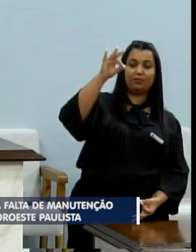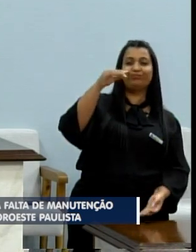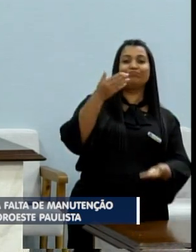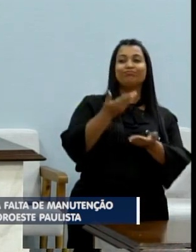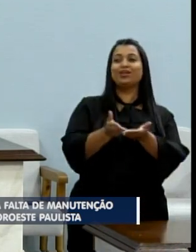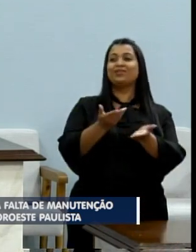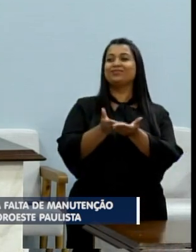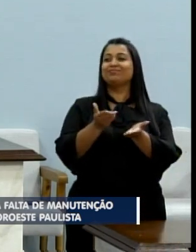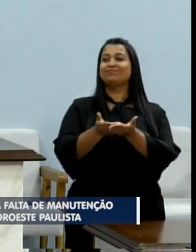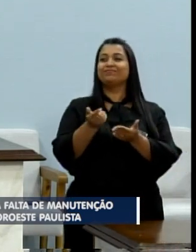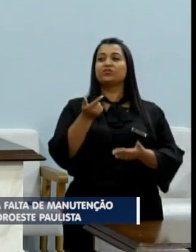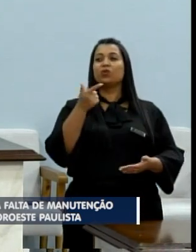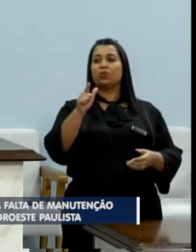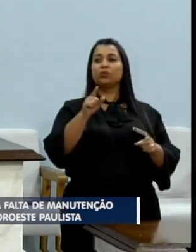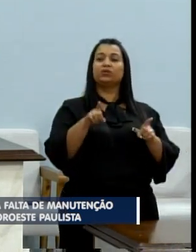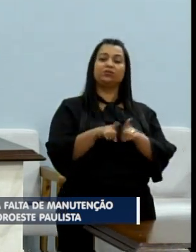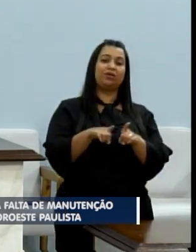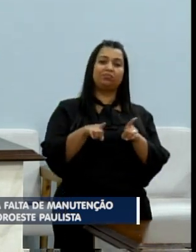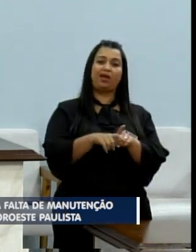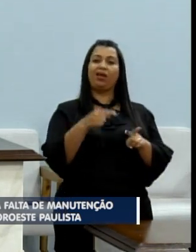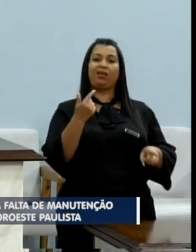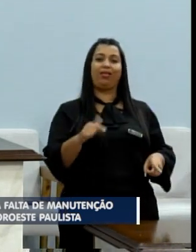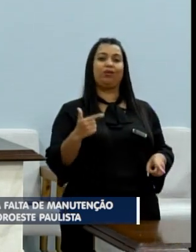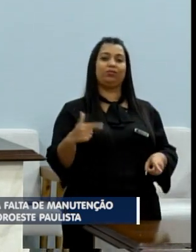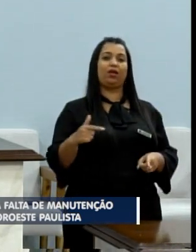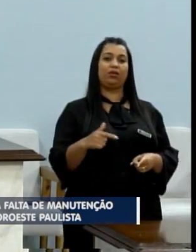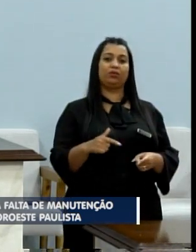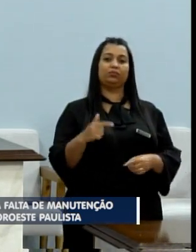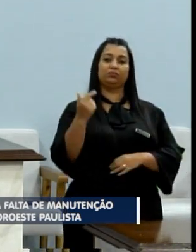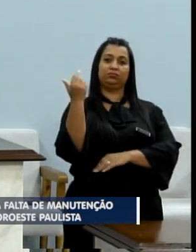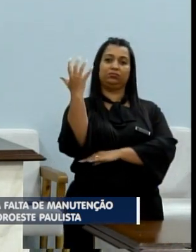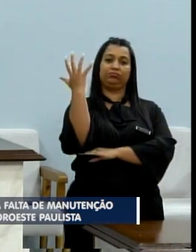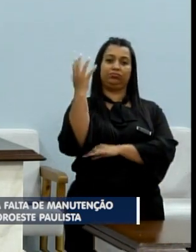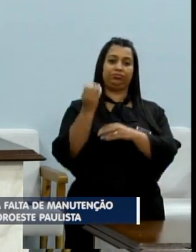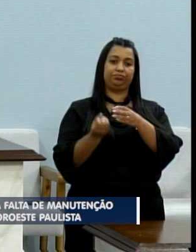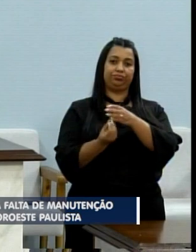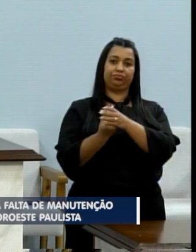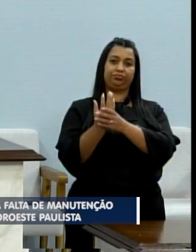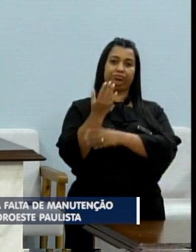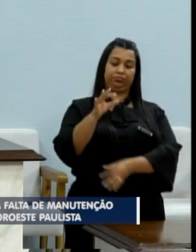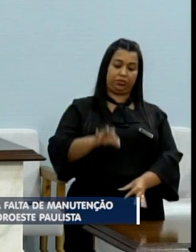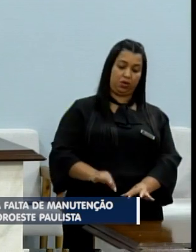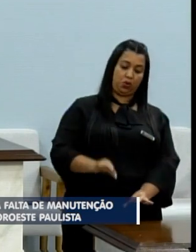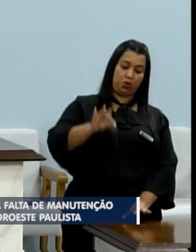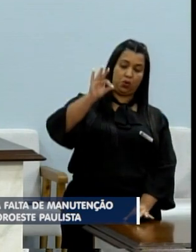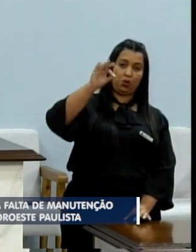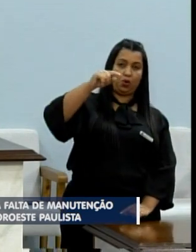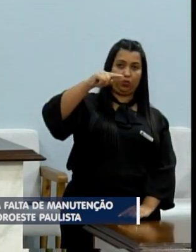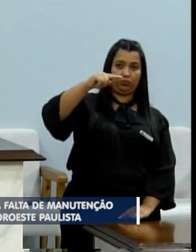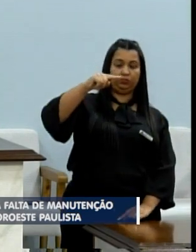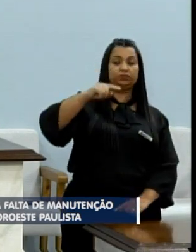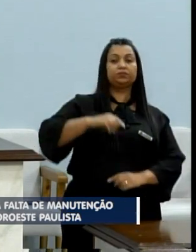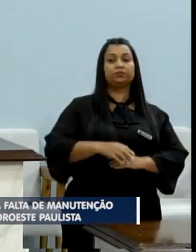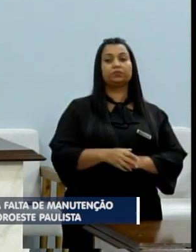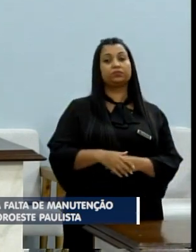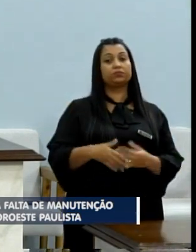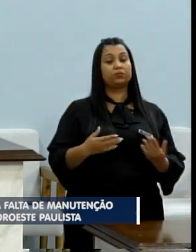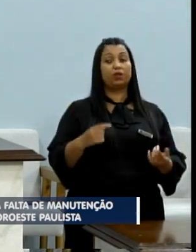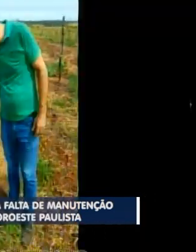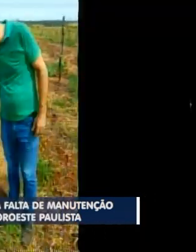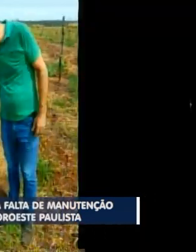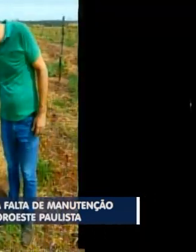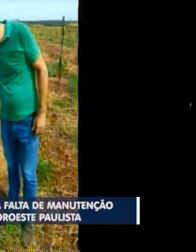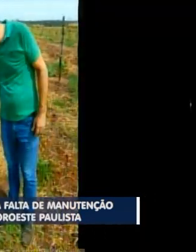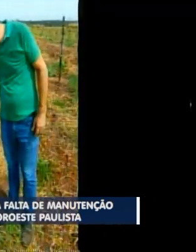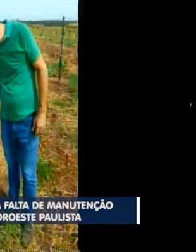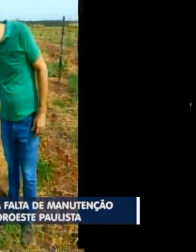perdeu, mas uma outra parte também não tem as plantas acima de 1 metro. Então, depois dessa